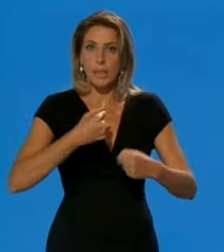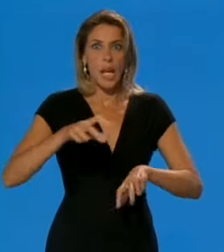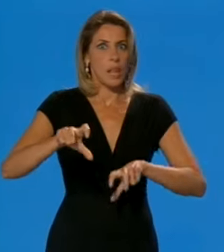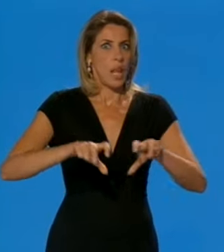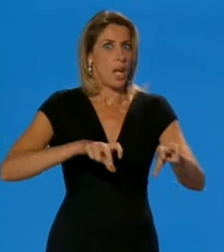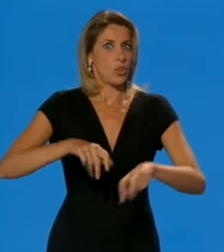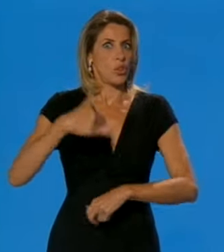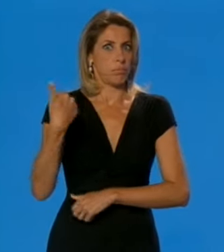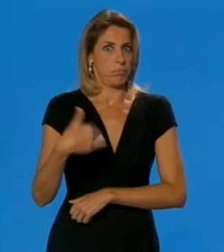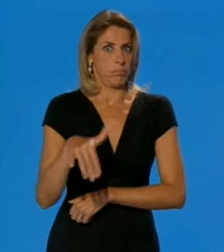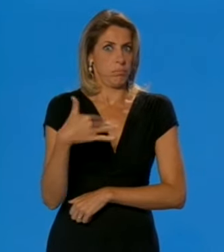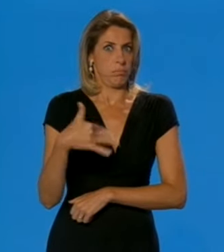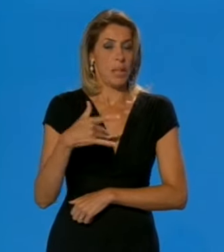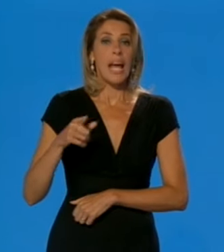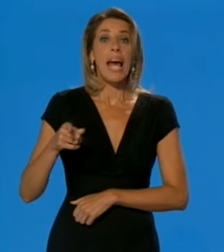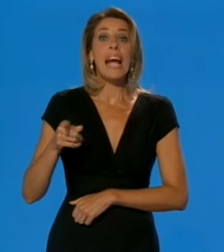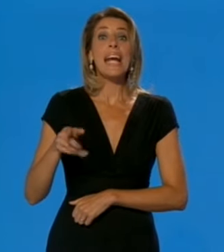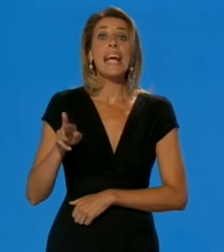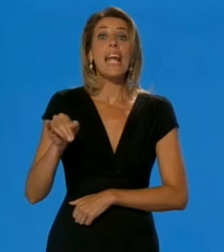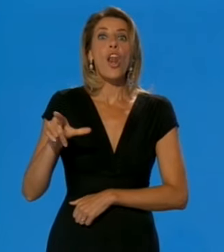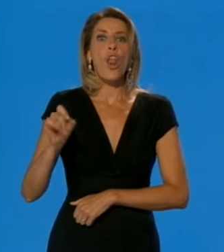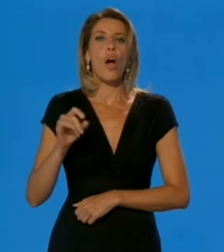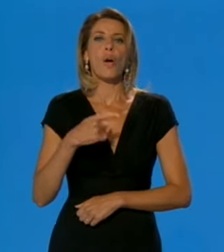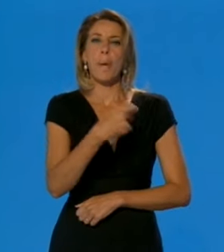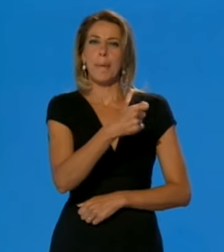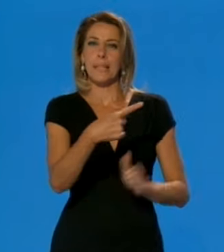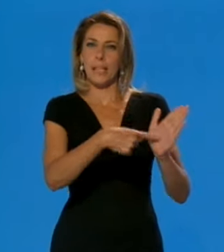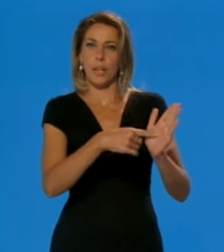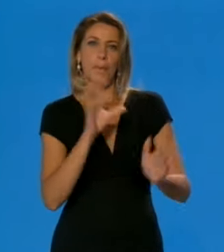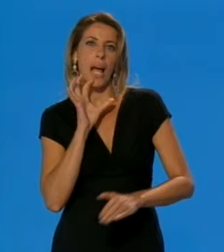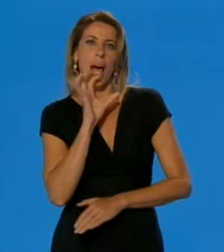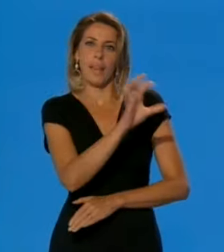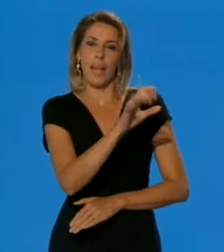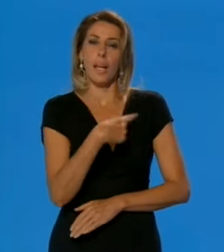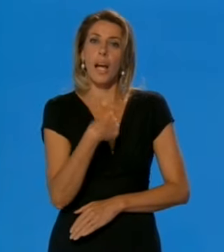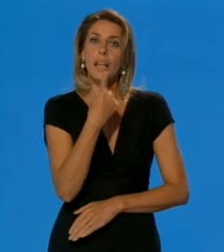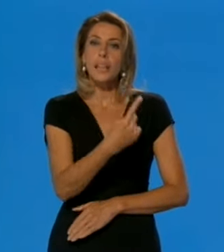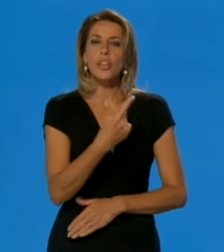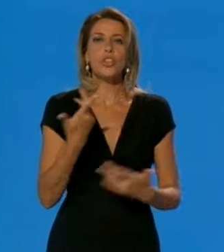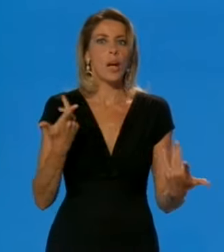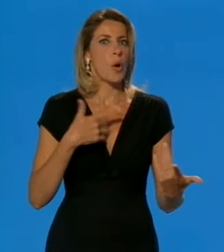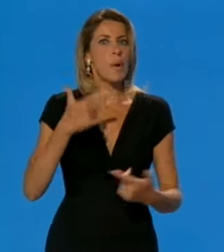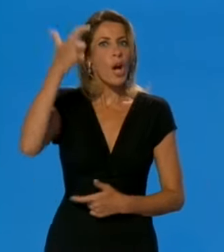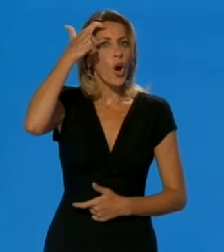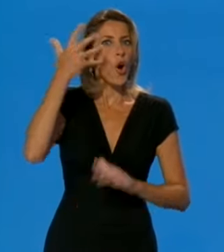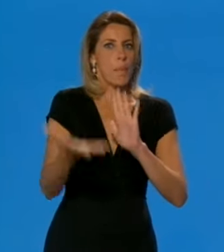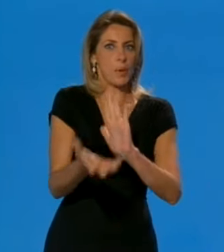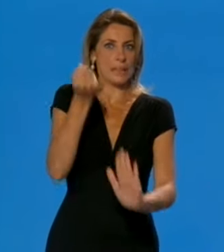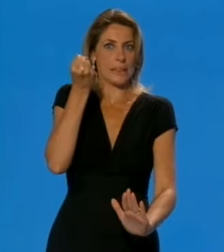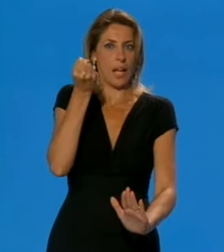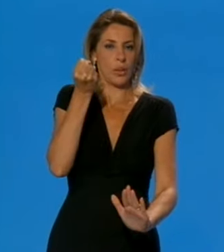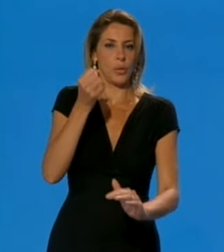alta grillo attacca il presidente della repubblica e parla di colpo di